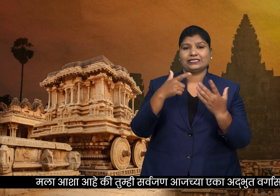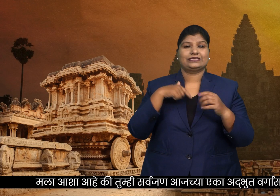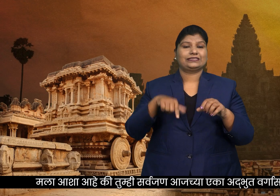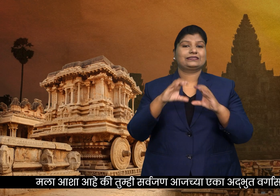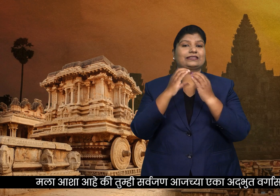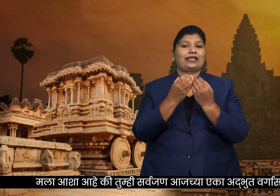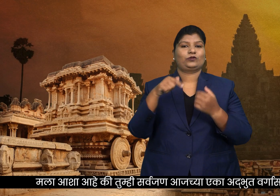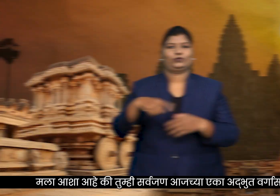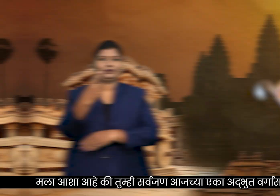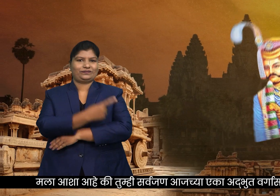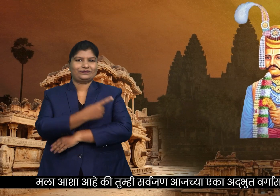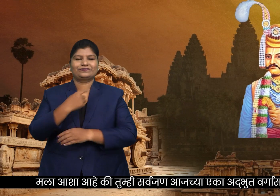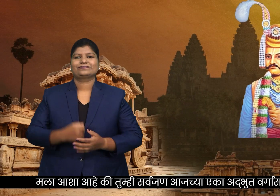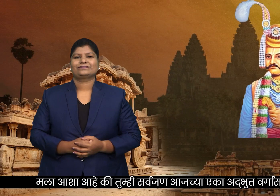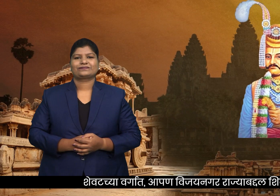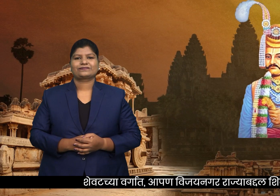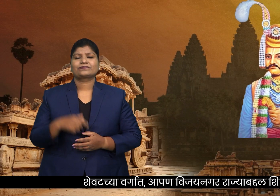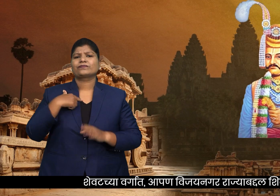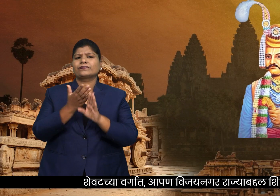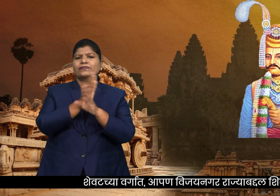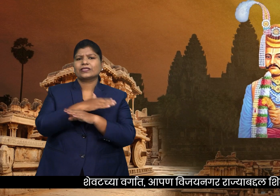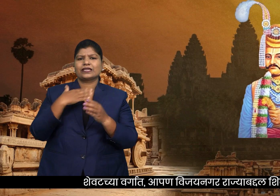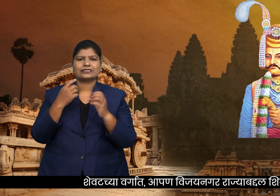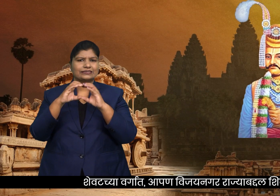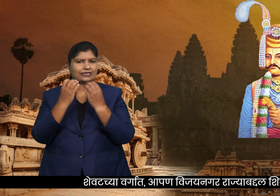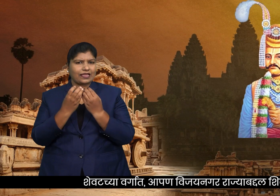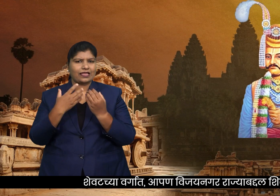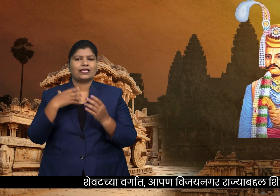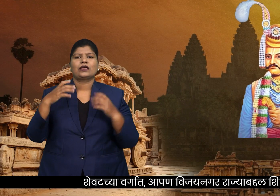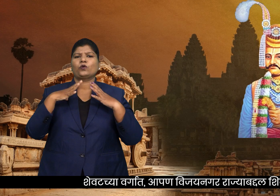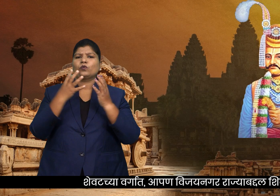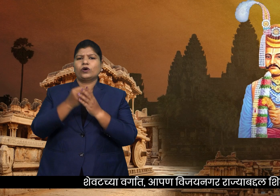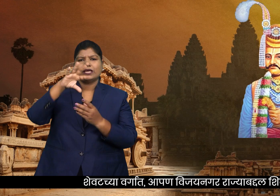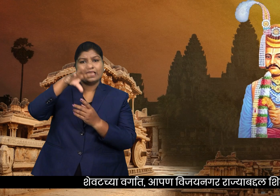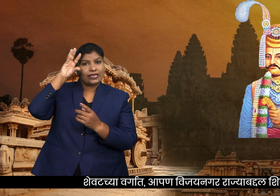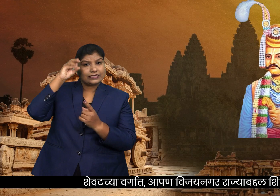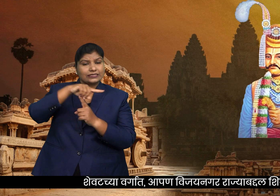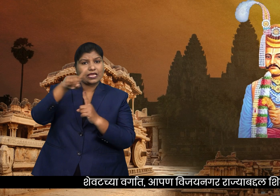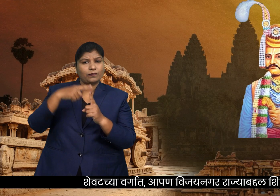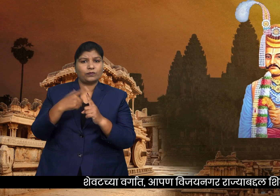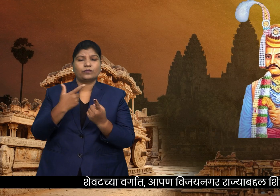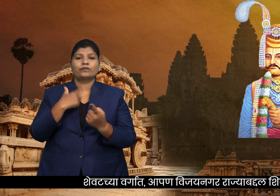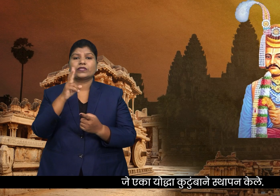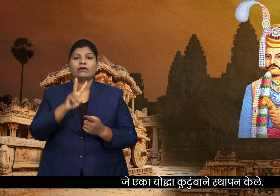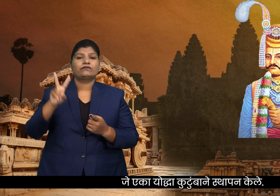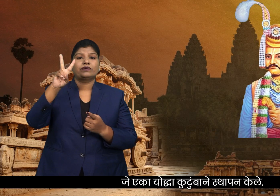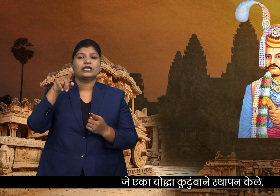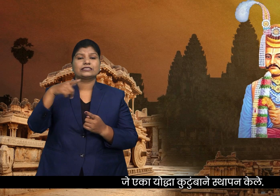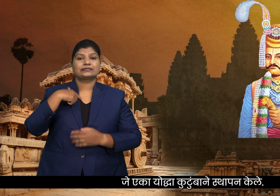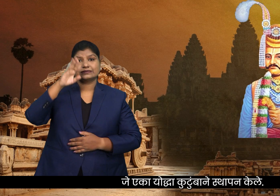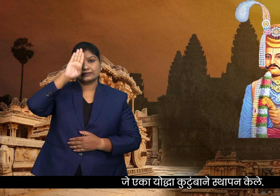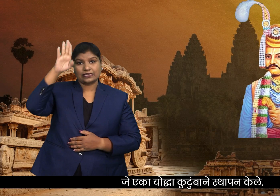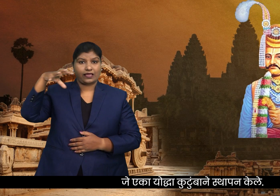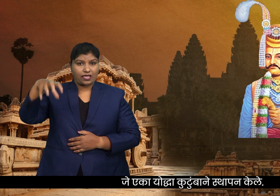एका अद्भुत वर्गासाठी तयार असाल. शेवटच्या वर्गात आपण विजयनगर राज्याबद्दल शिकलो जे